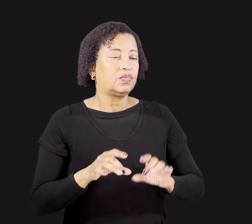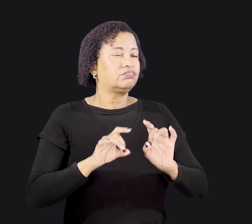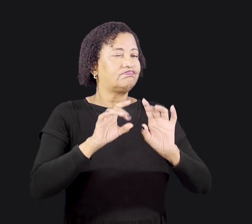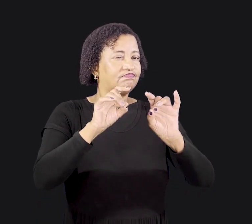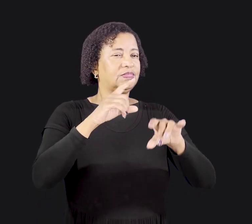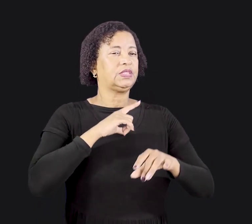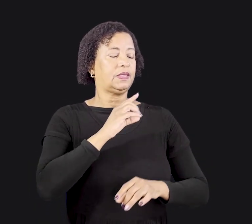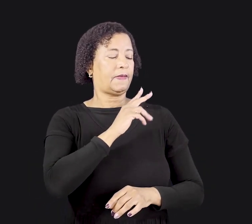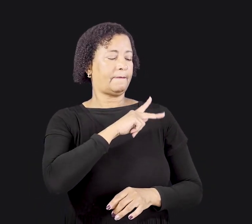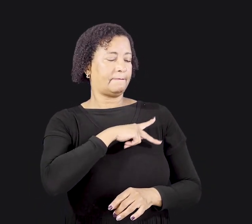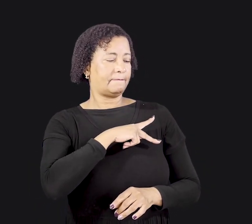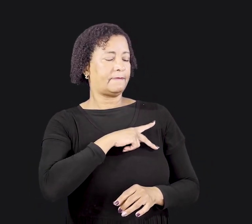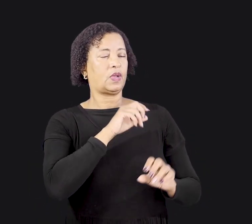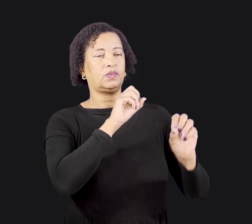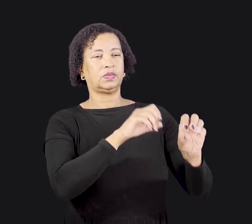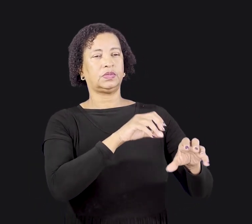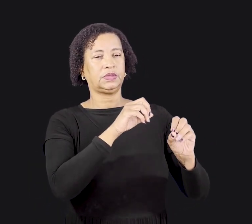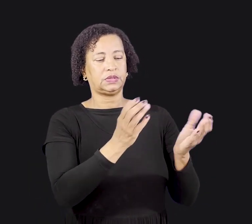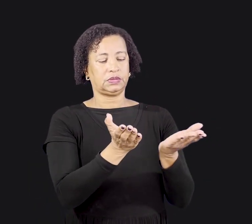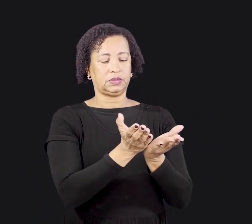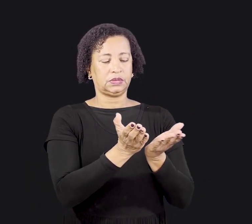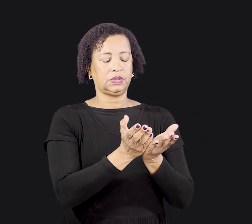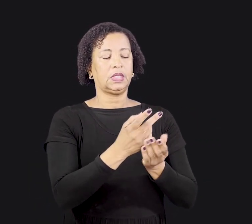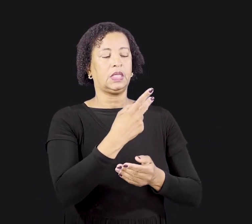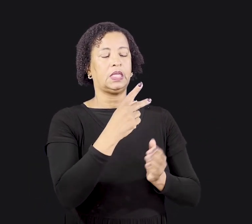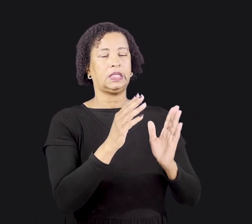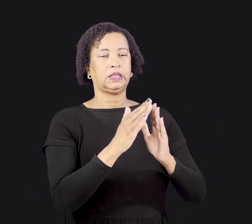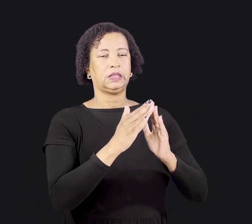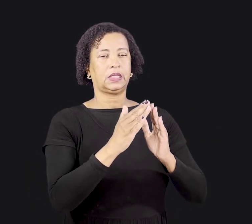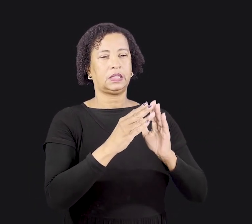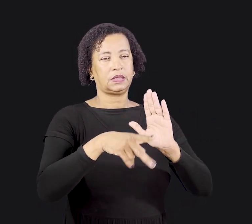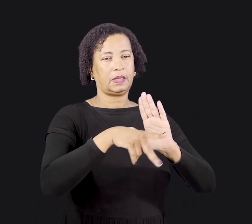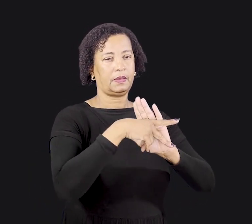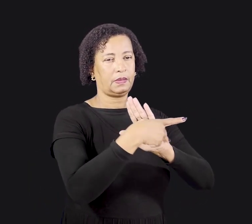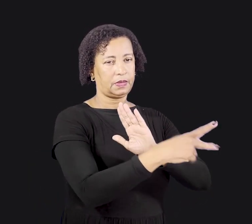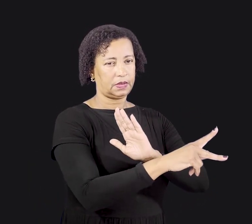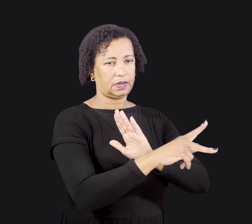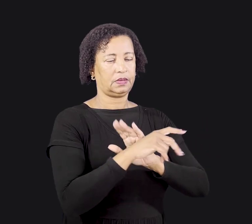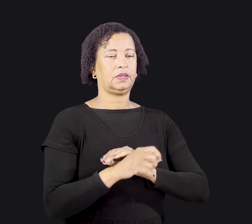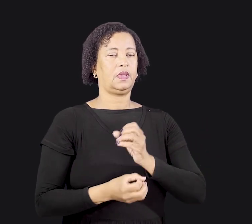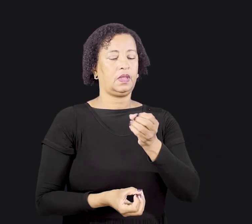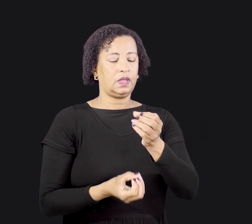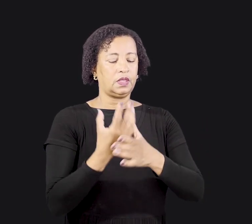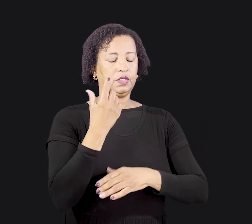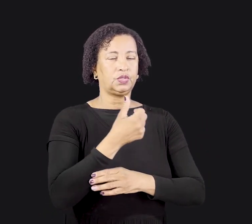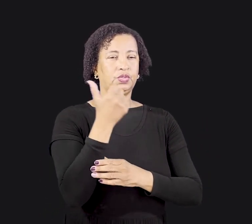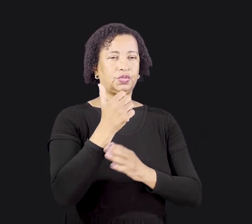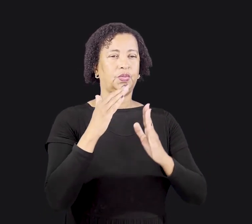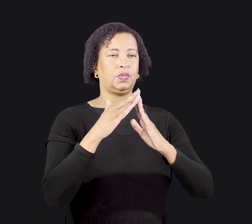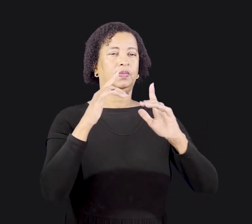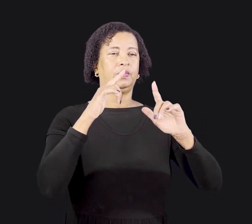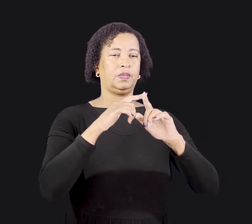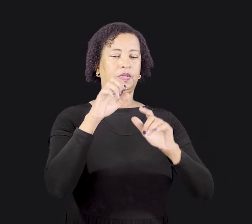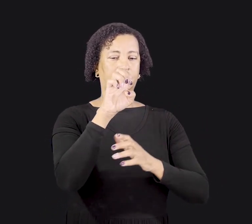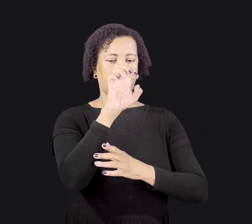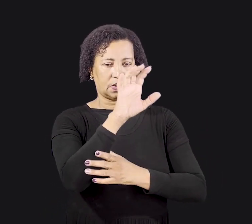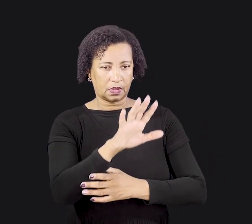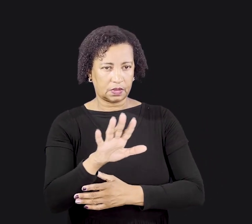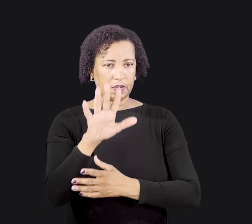Paulo ensinando a palavra de Deus em sua casa. Foi assim que surgiu a primeira igreja na Europa. No comissionamento